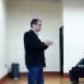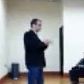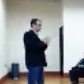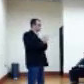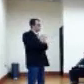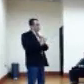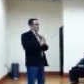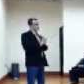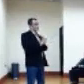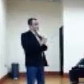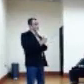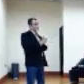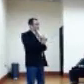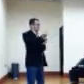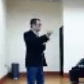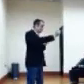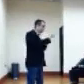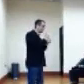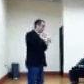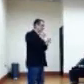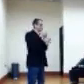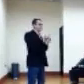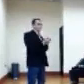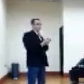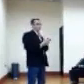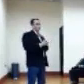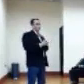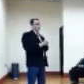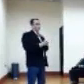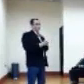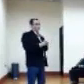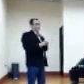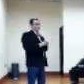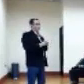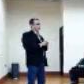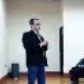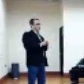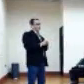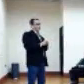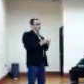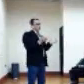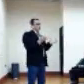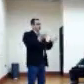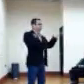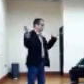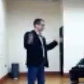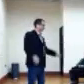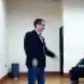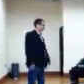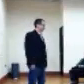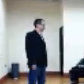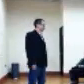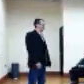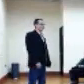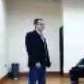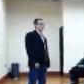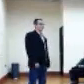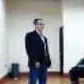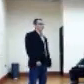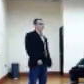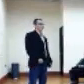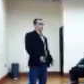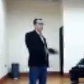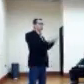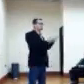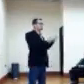a inventar algo que un especialista ya le iba a hacer en 5 segundos, ¿verdad? Entonces, cabal, así funcionó. Él hizo muchas de esas señas, no todas, pero